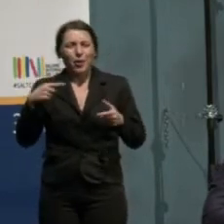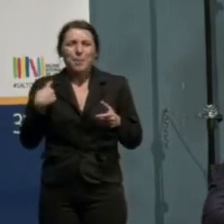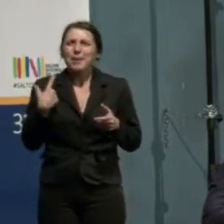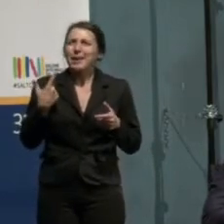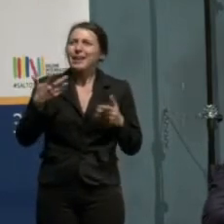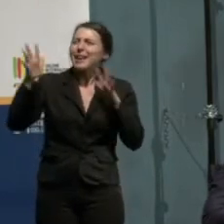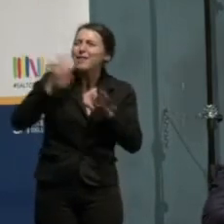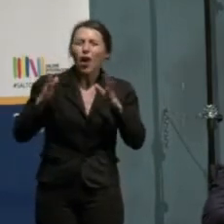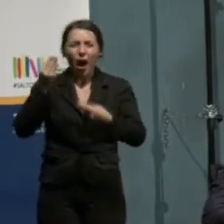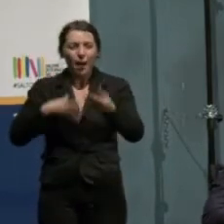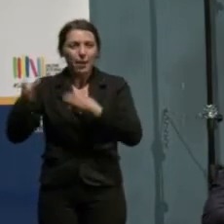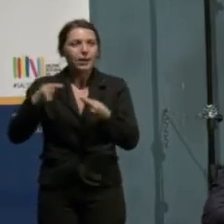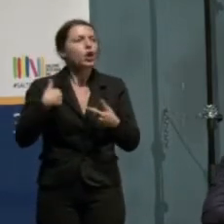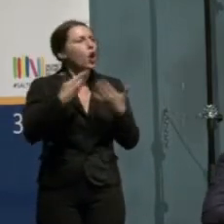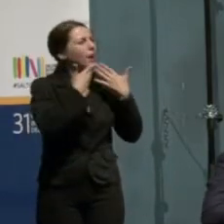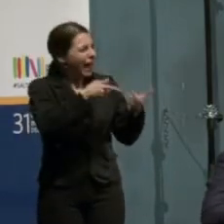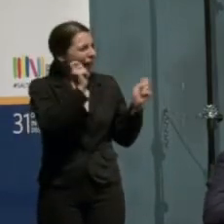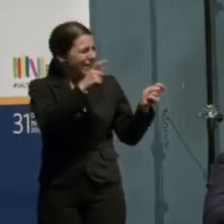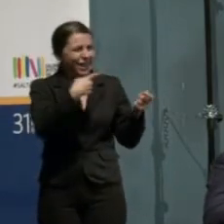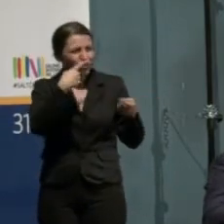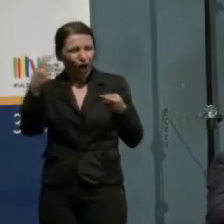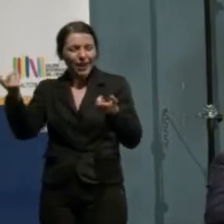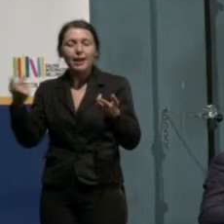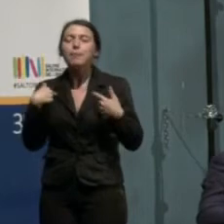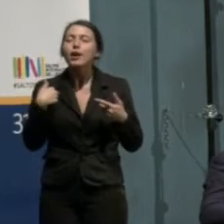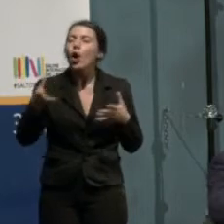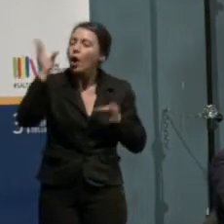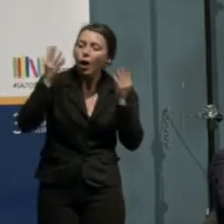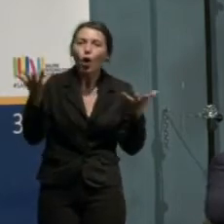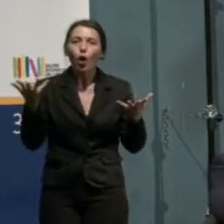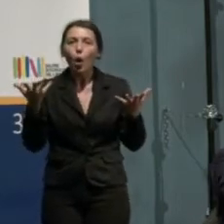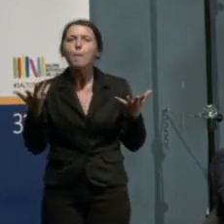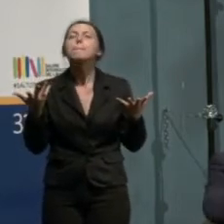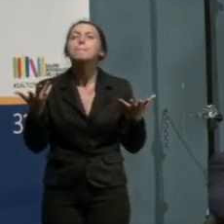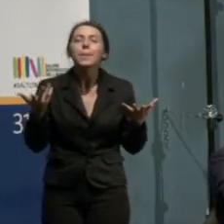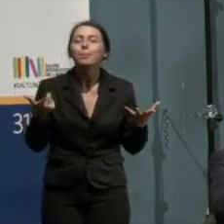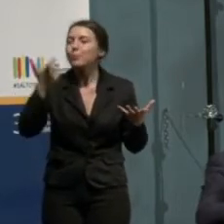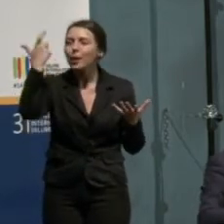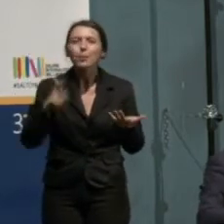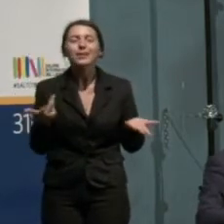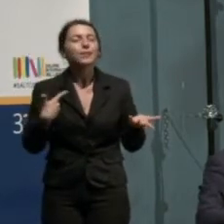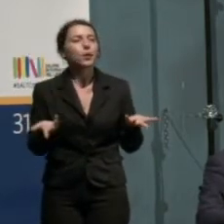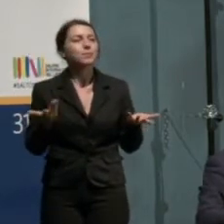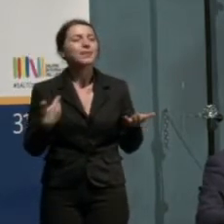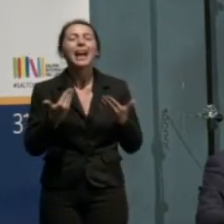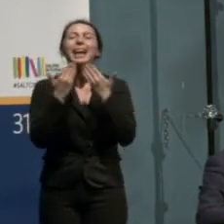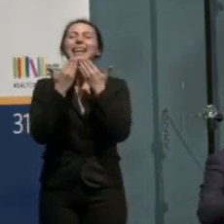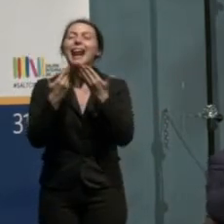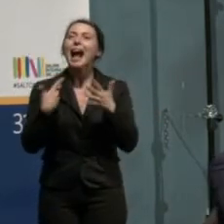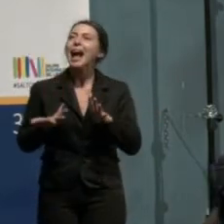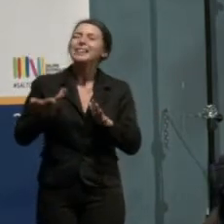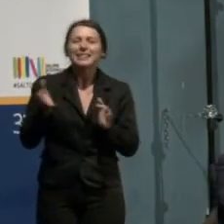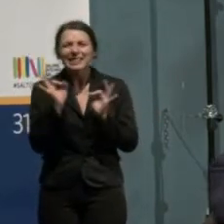ringrazio di comprendere cosa detta dei giornalisti ma io molte cose le ho imparate perché nella vita bisogna il grazie non è una cosa che ti leva